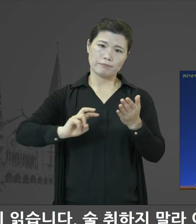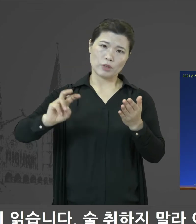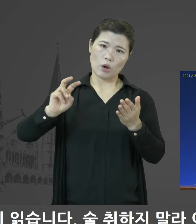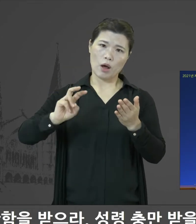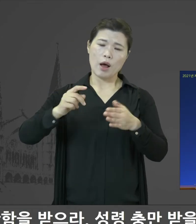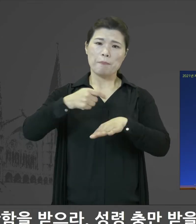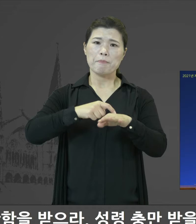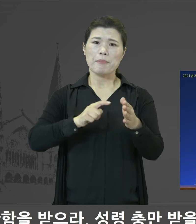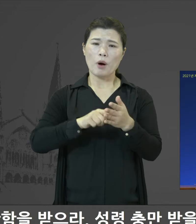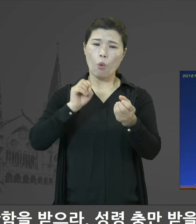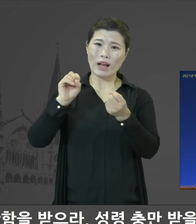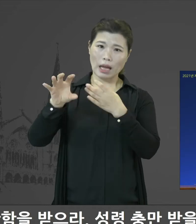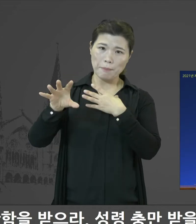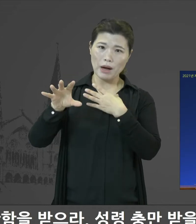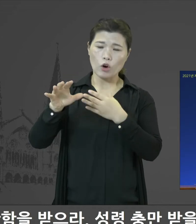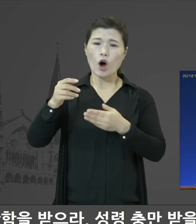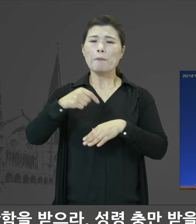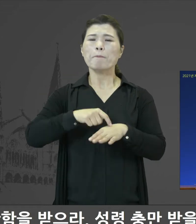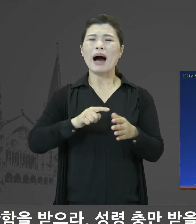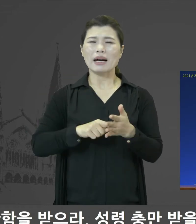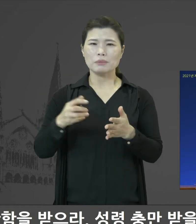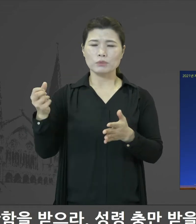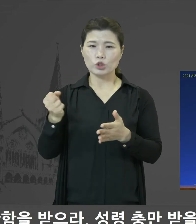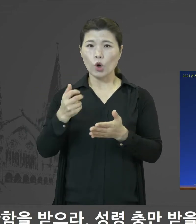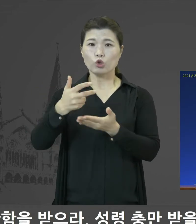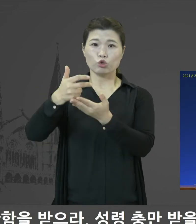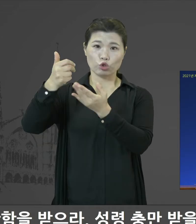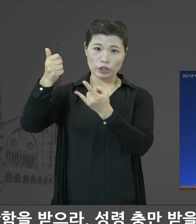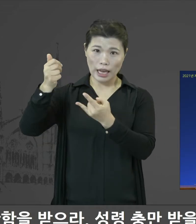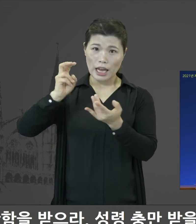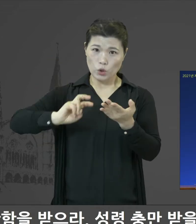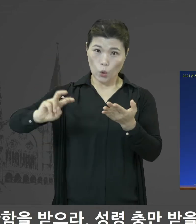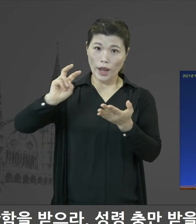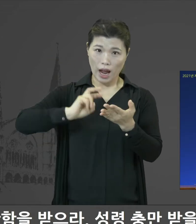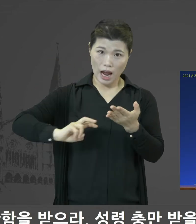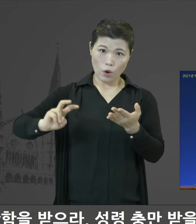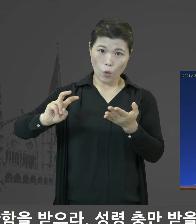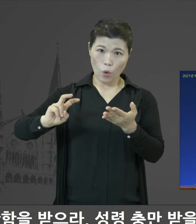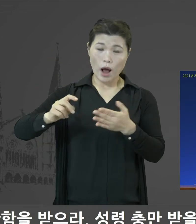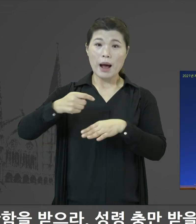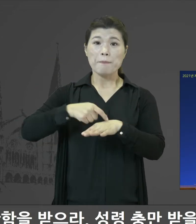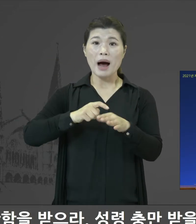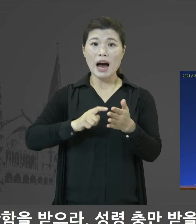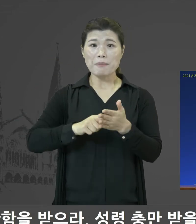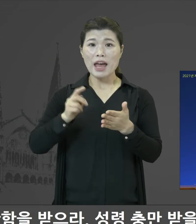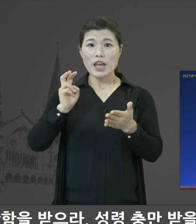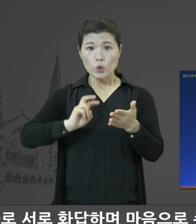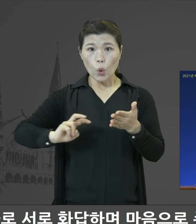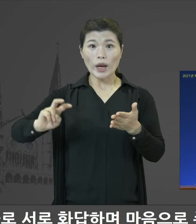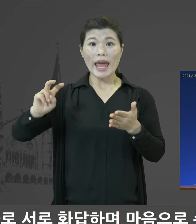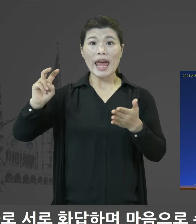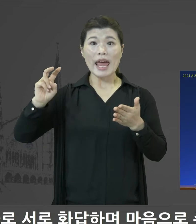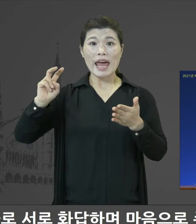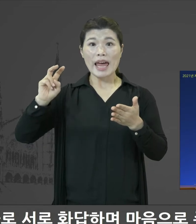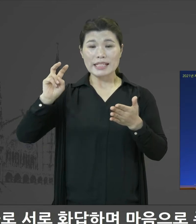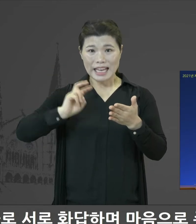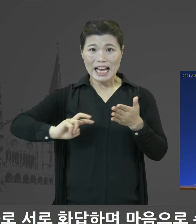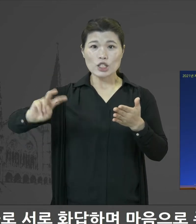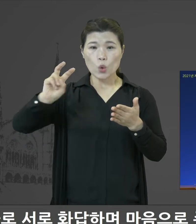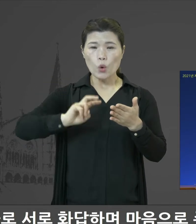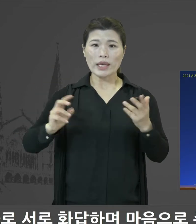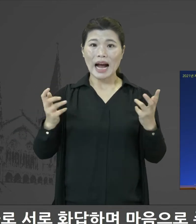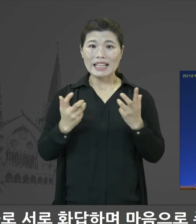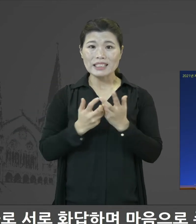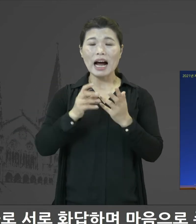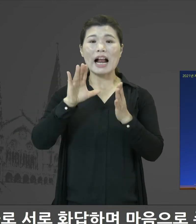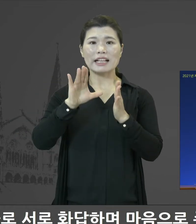마음으로 주께 노래하며 찬송하게 되고, 이러한 마음의 노래와 찬송이 가득하게 될 때, 그때